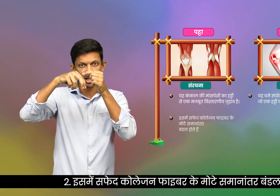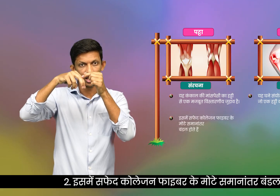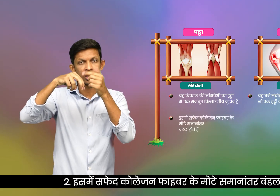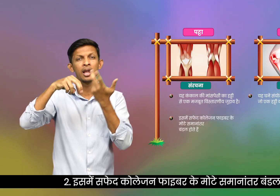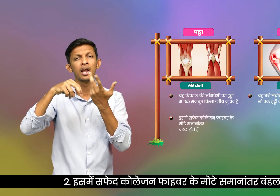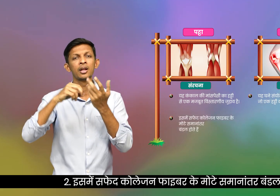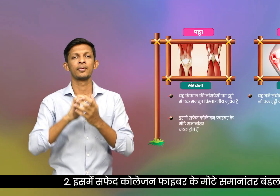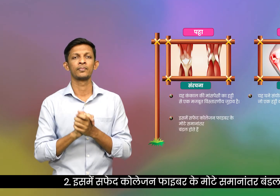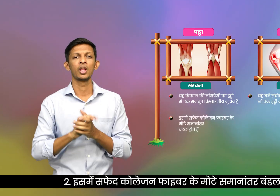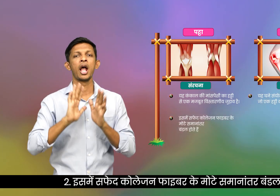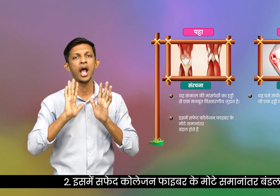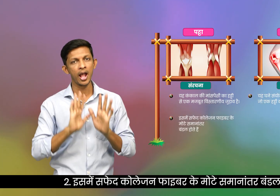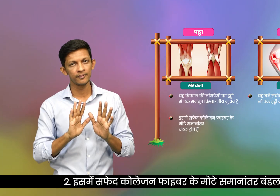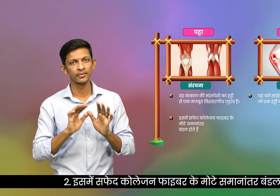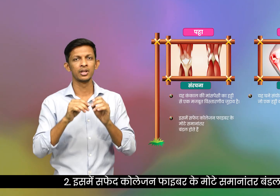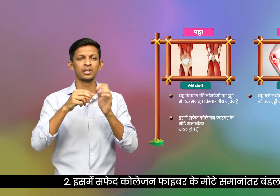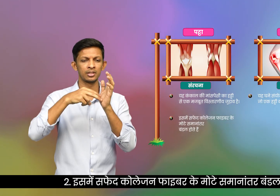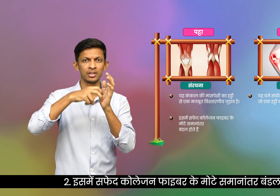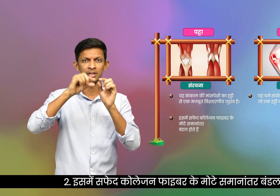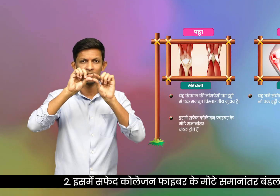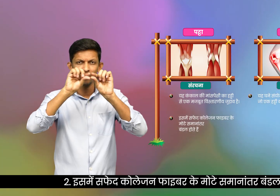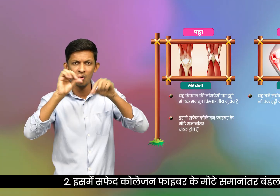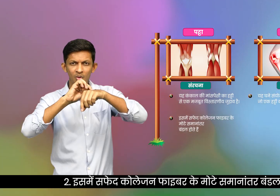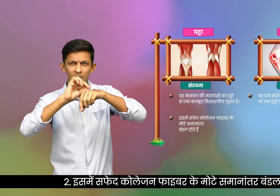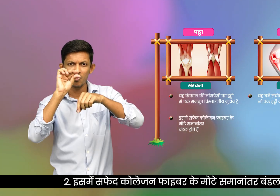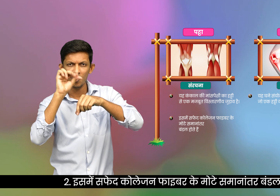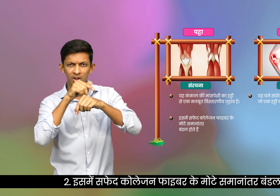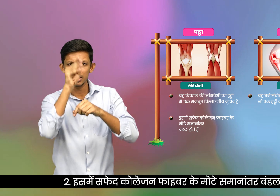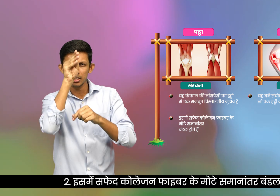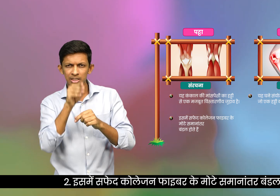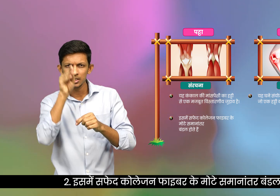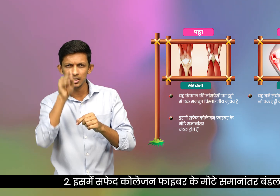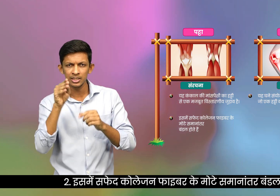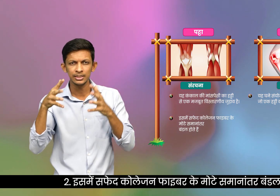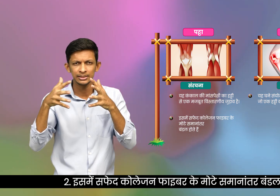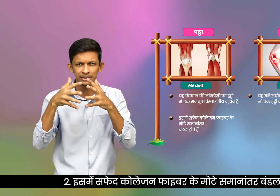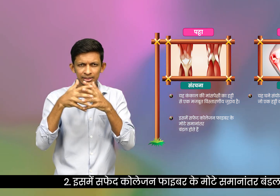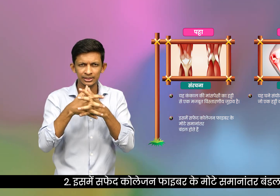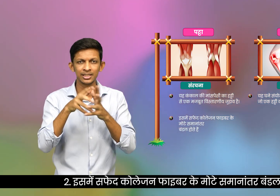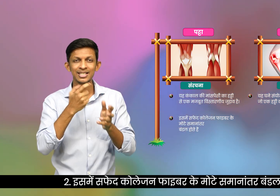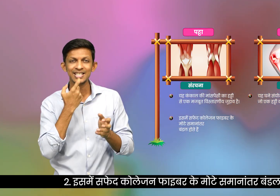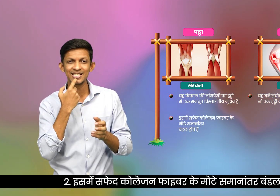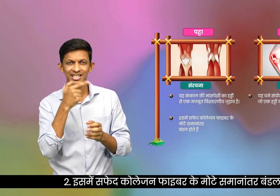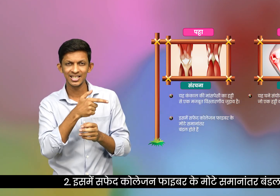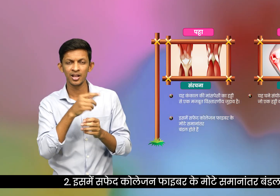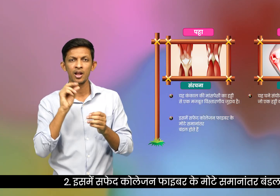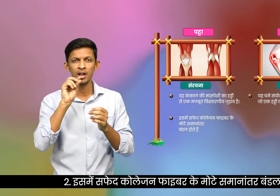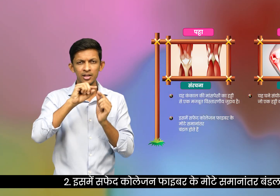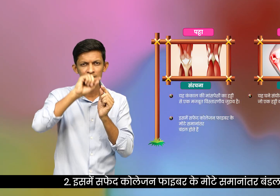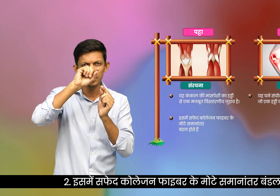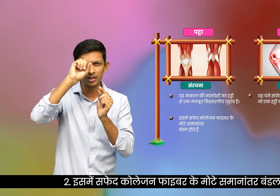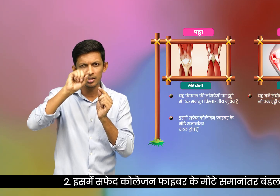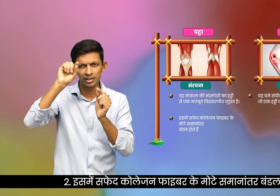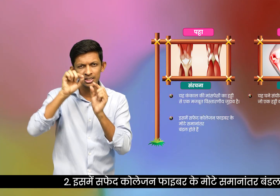2, इसमें सफ़ेद कोलेजन फाइबर के मोटे समांतर बंडल होते हैं।